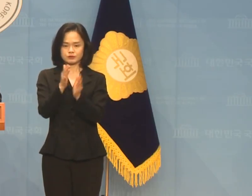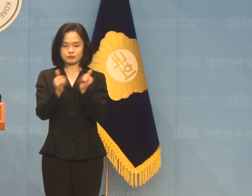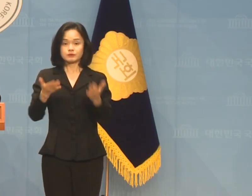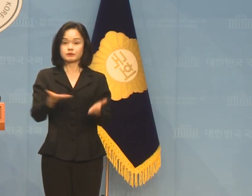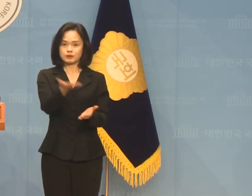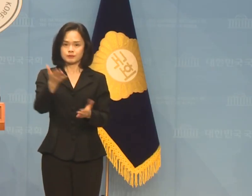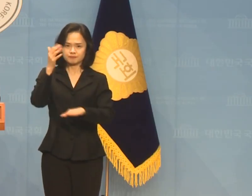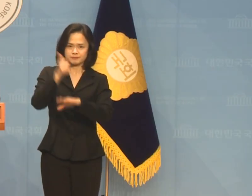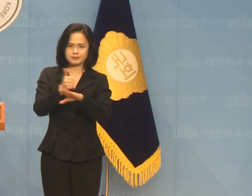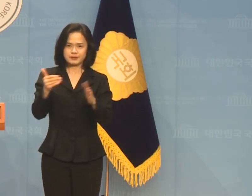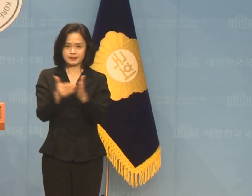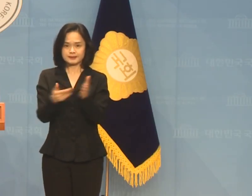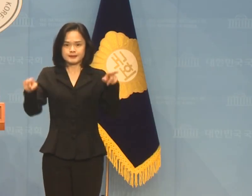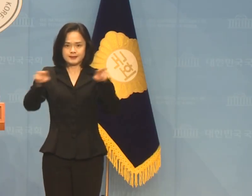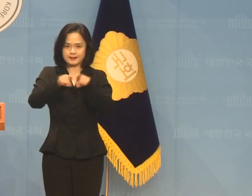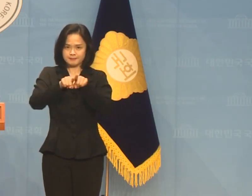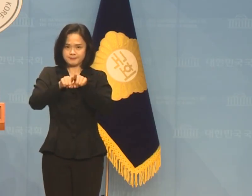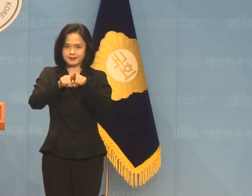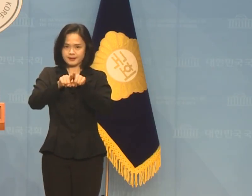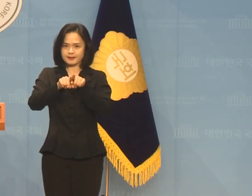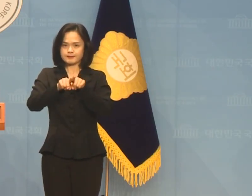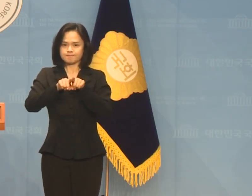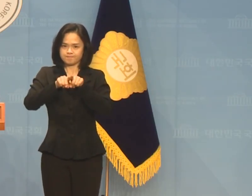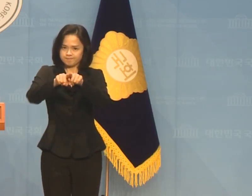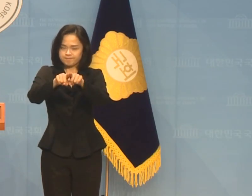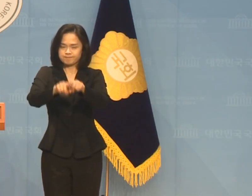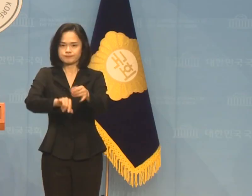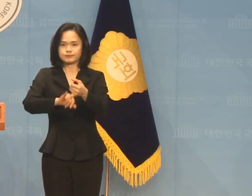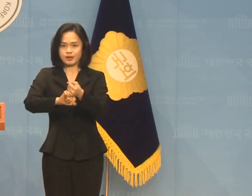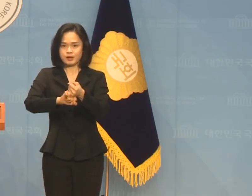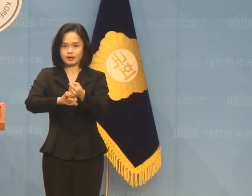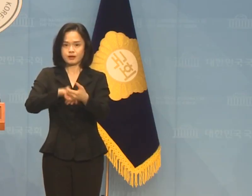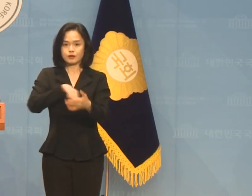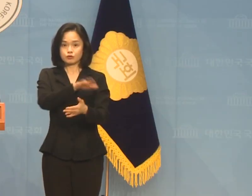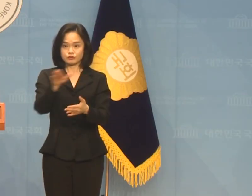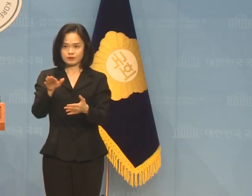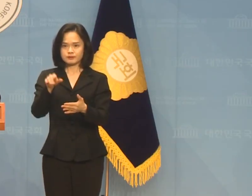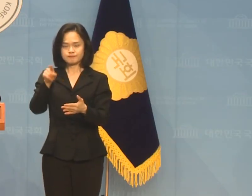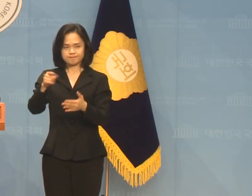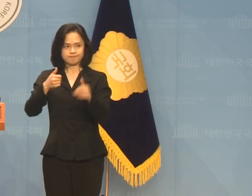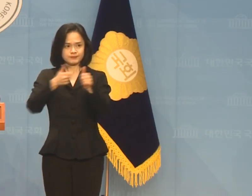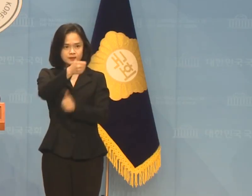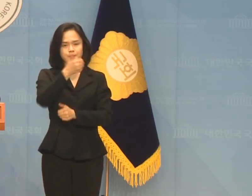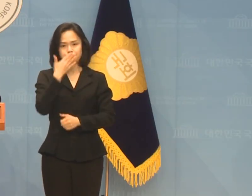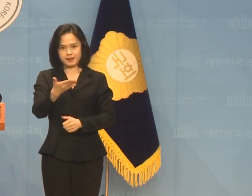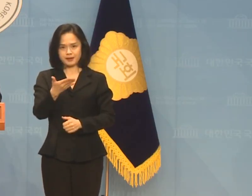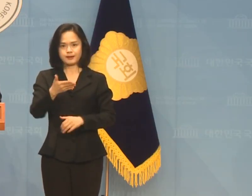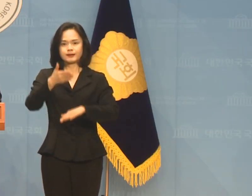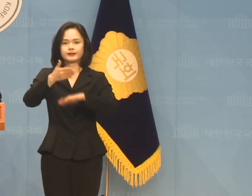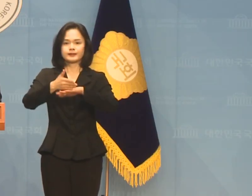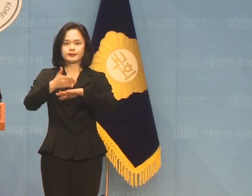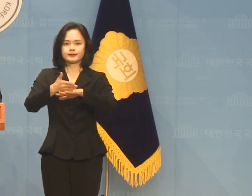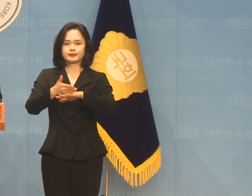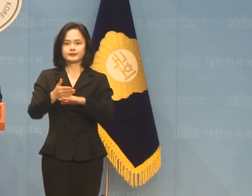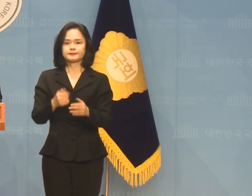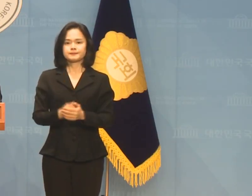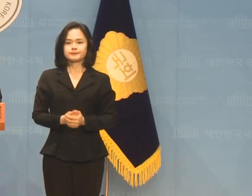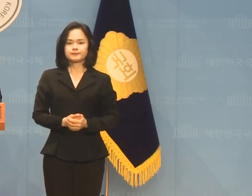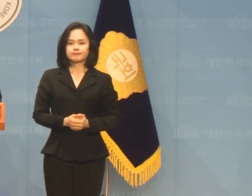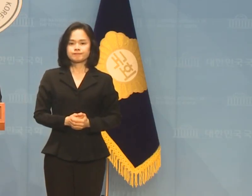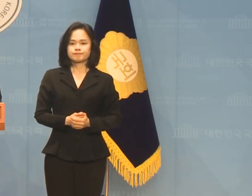함께 합시다. 우리는 반드시 승리할 것입니다. 감사합니다.